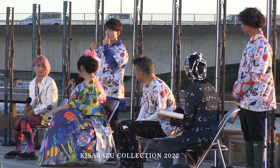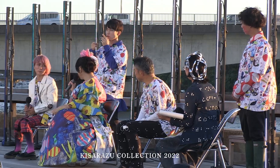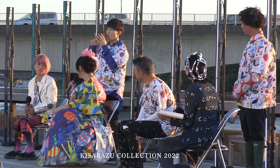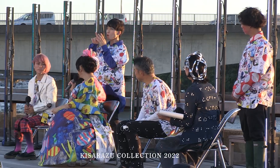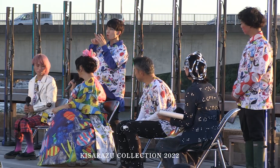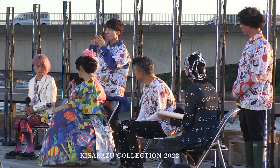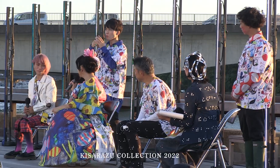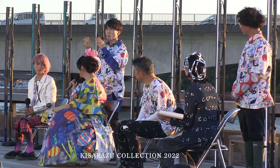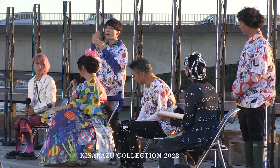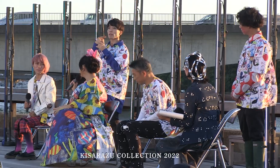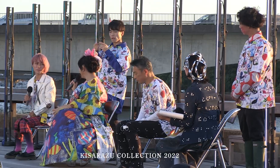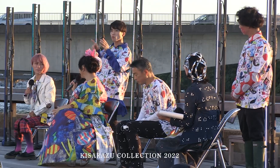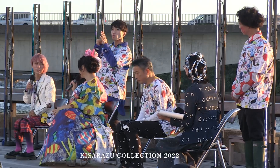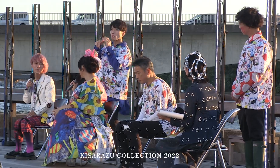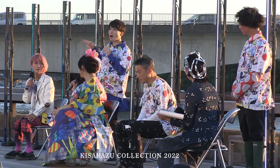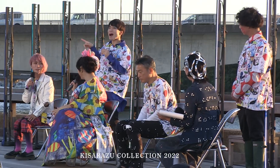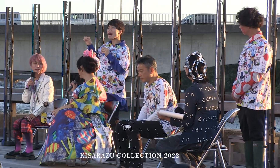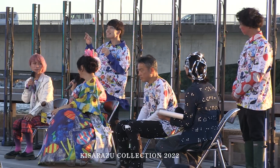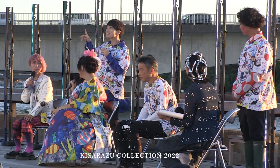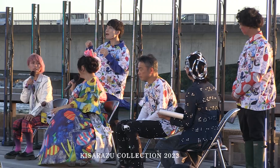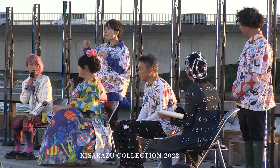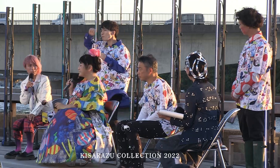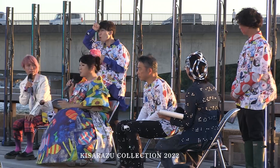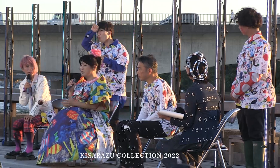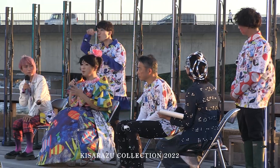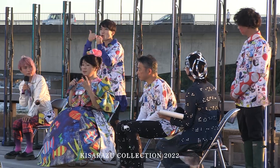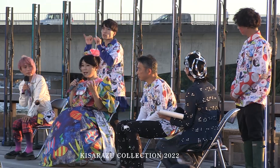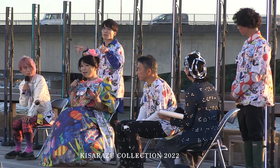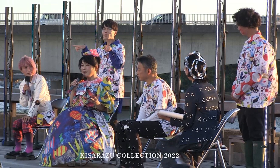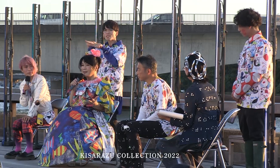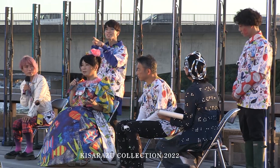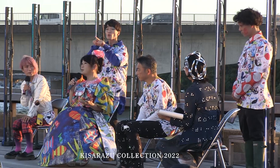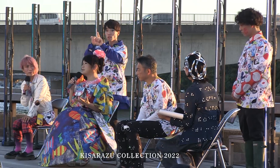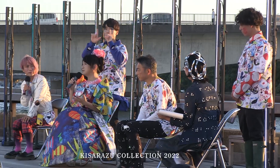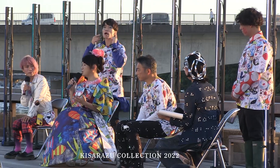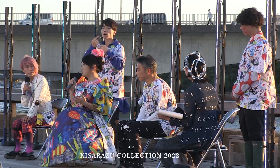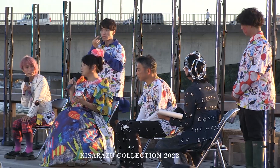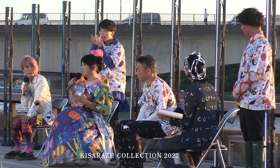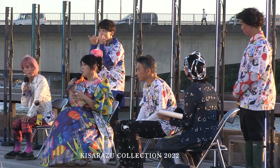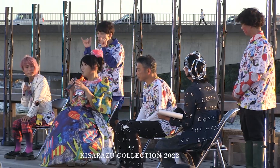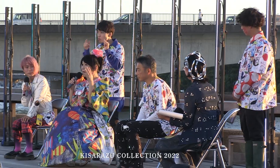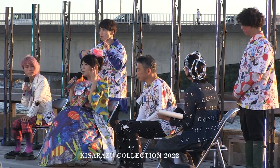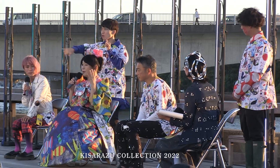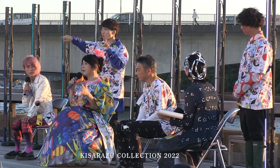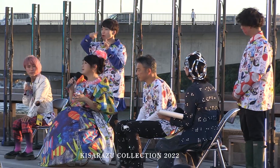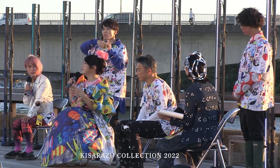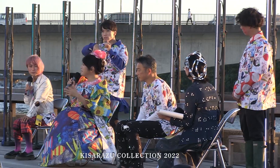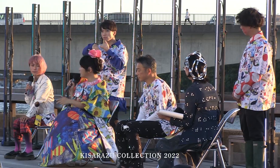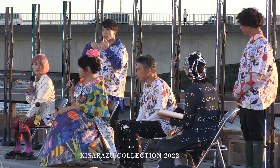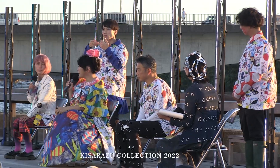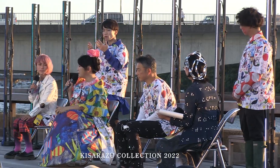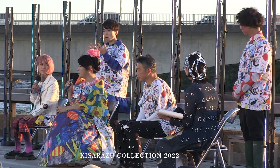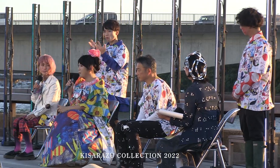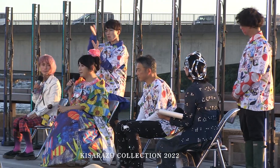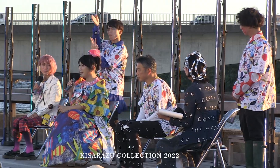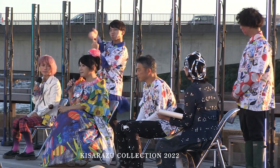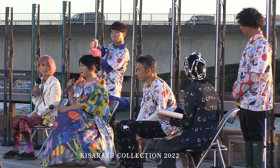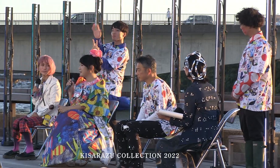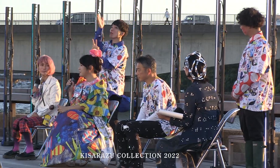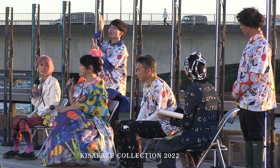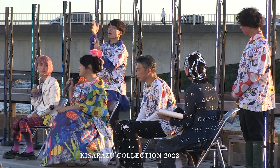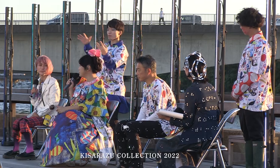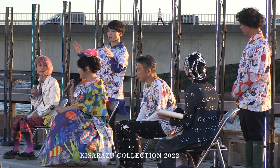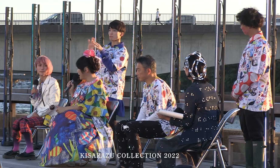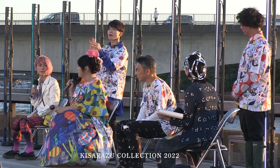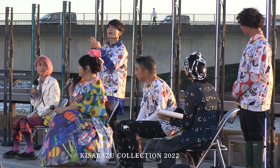ンセン病のね人たちと一緒にラーメンやね、 そう、 いろんな人たちを本当あの分け隔てなく垣根を越えて